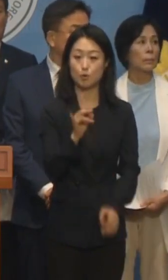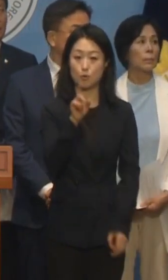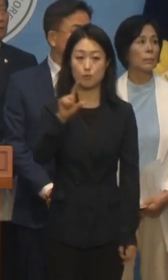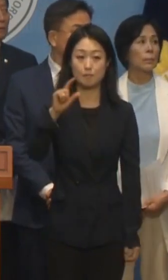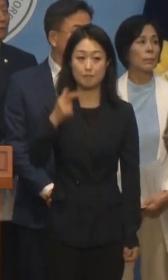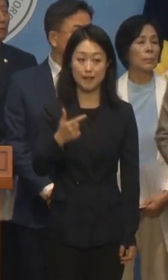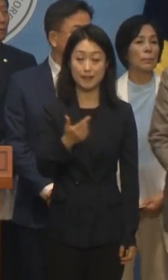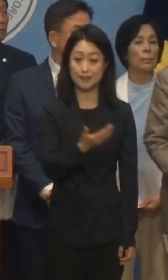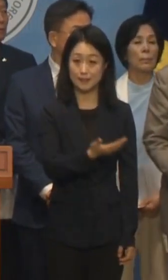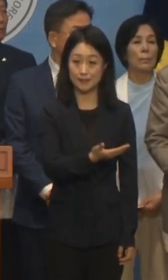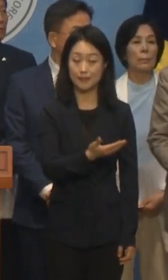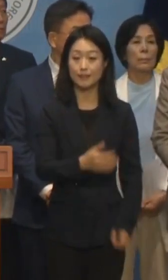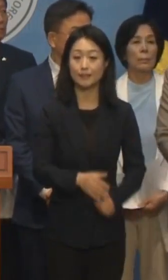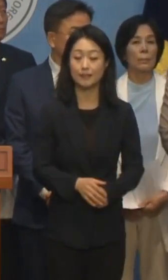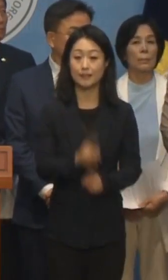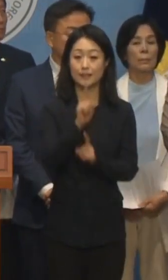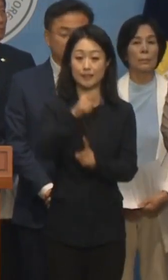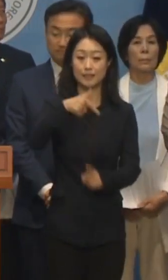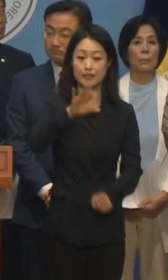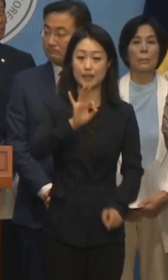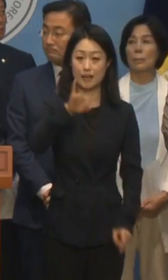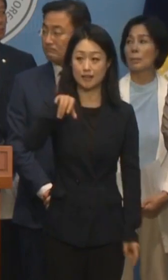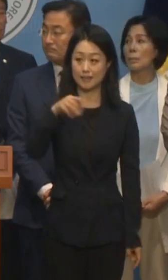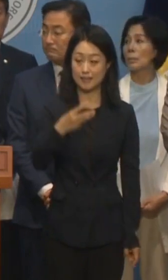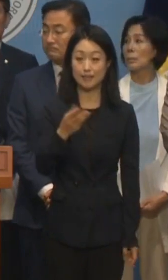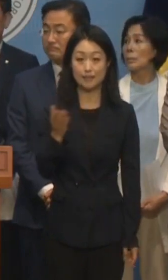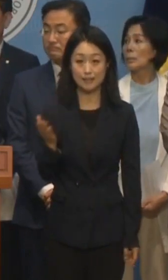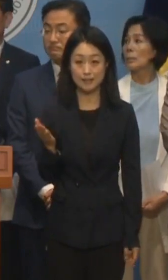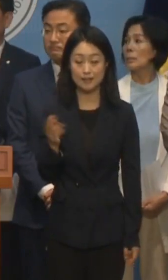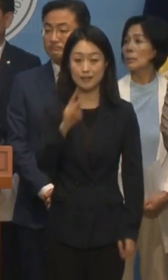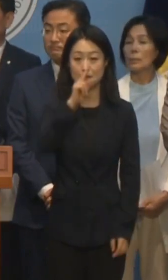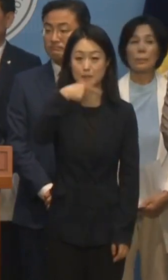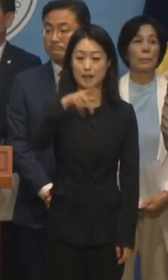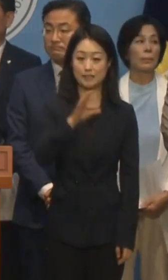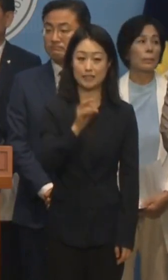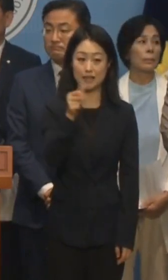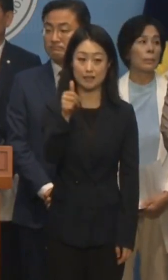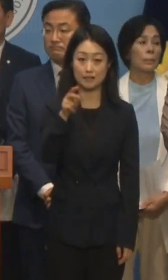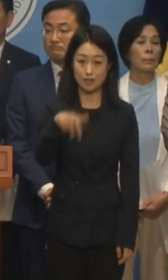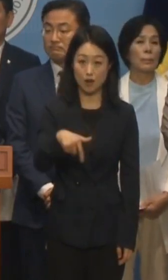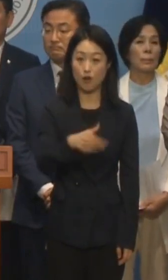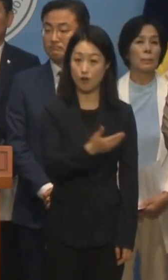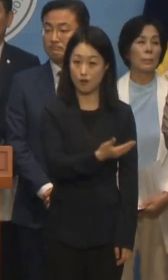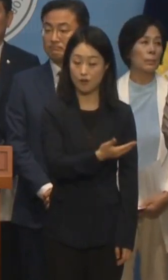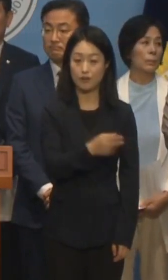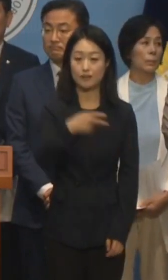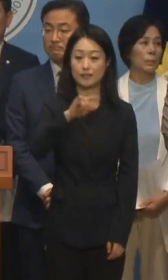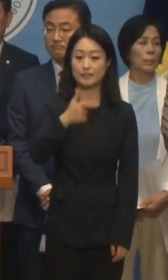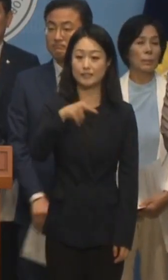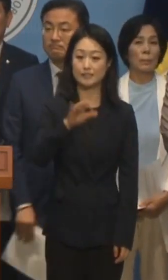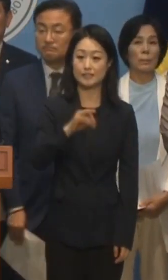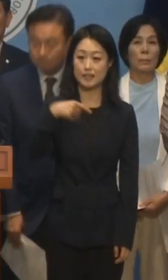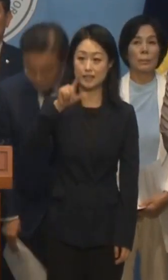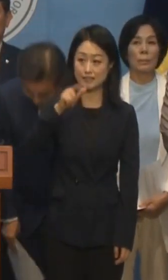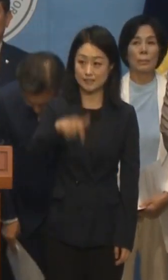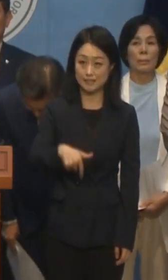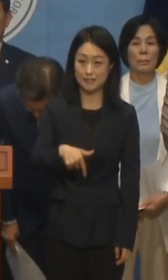의원님, 이강일 의원님, 박상혁 의원님, 신장식